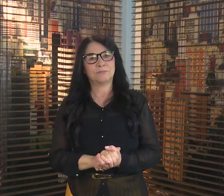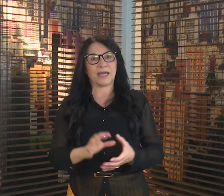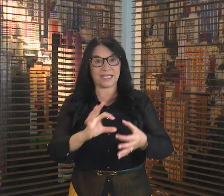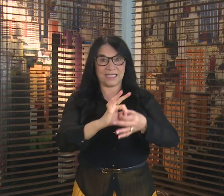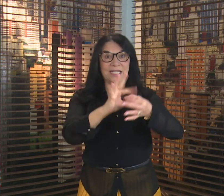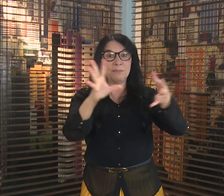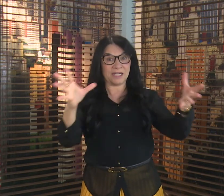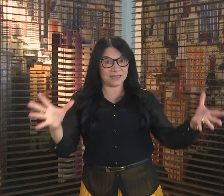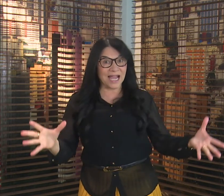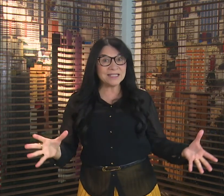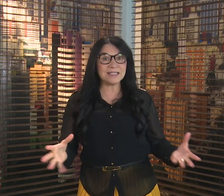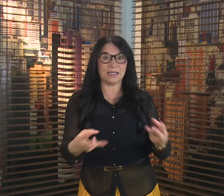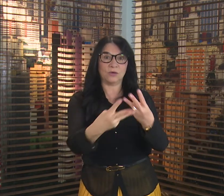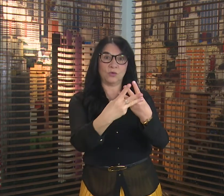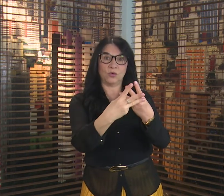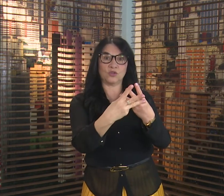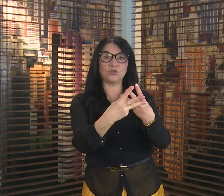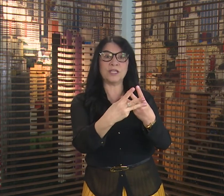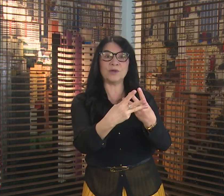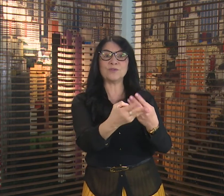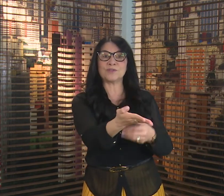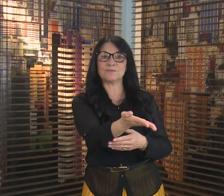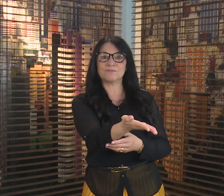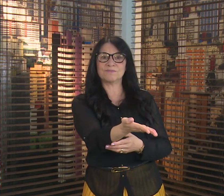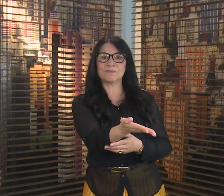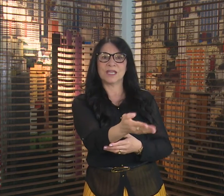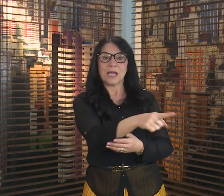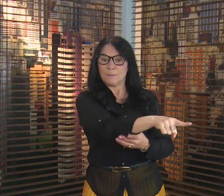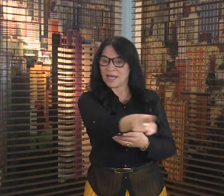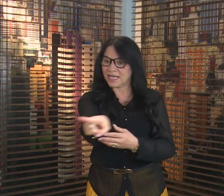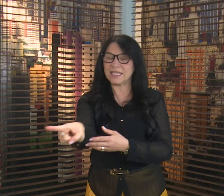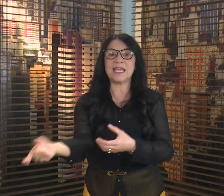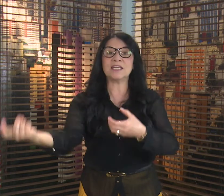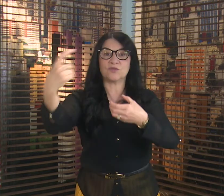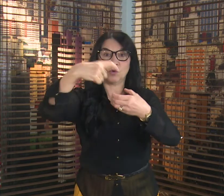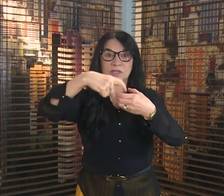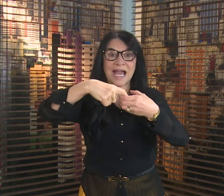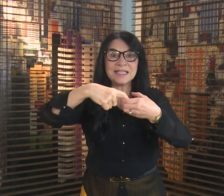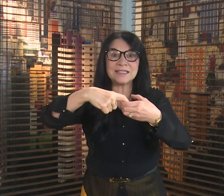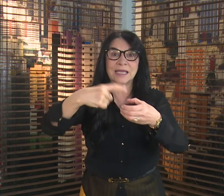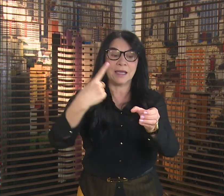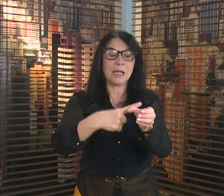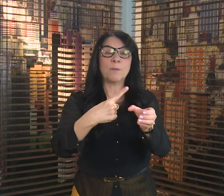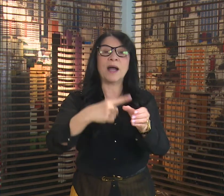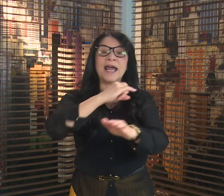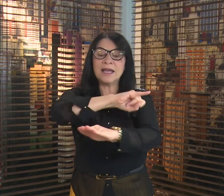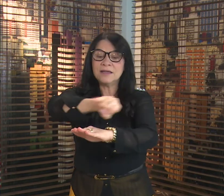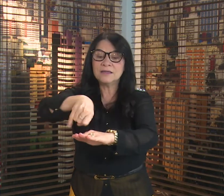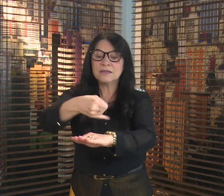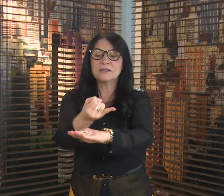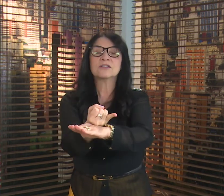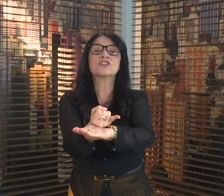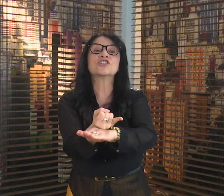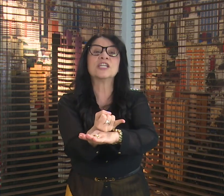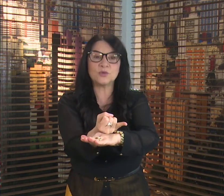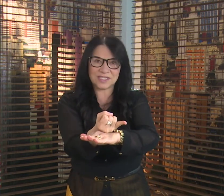para que libertassem os judeus, para que eles voltassem para